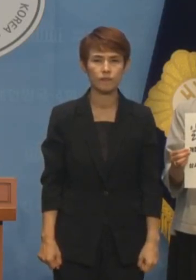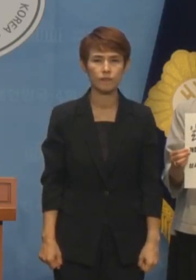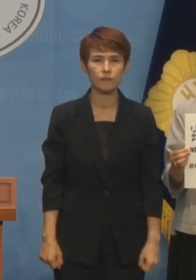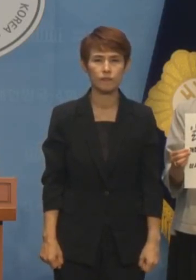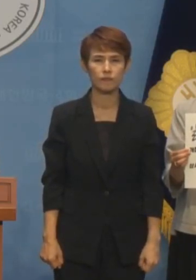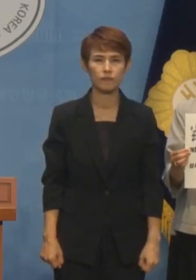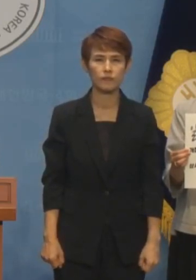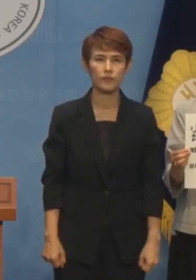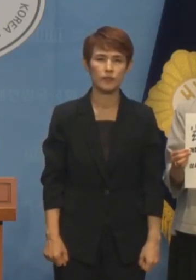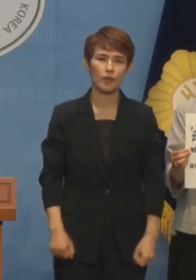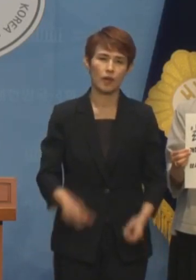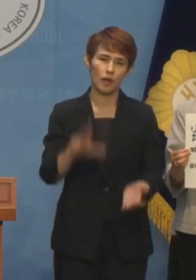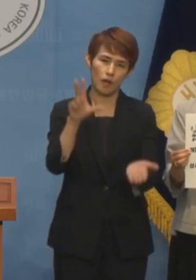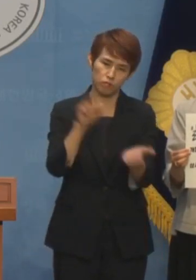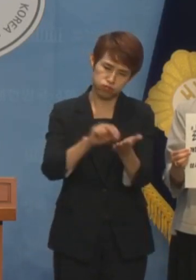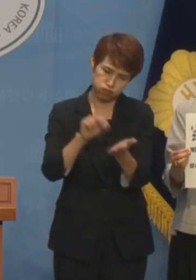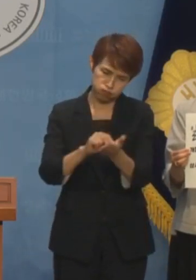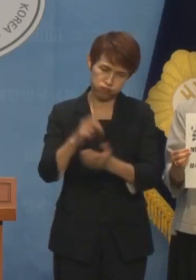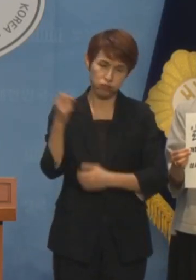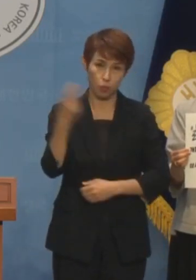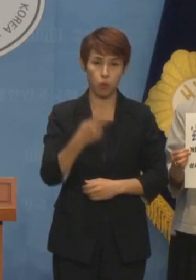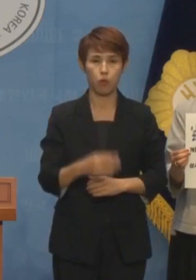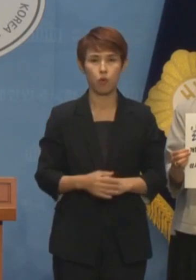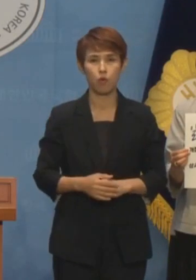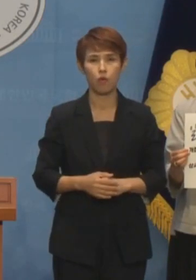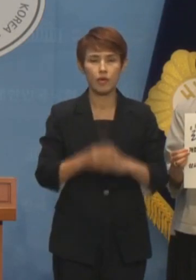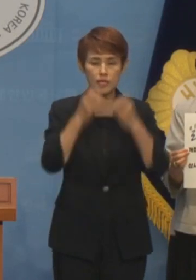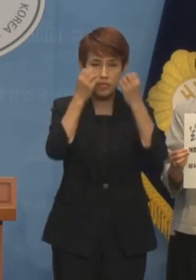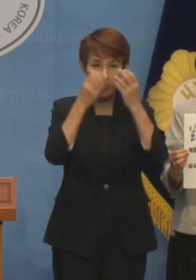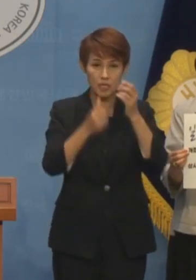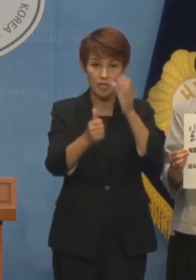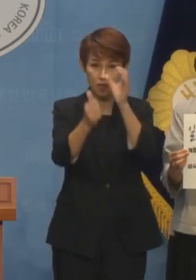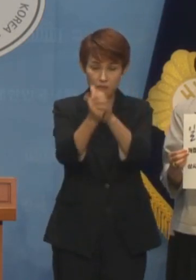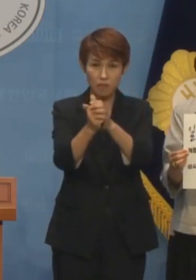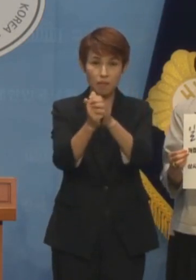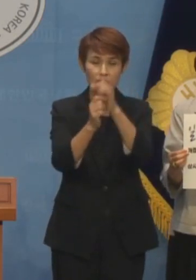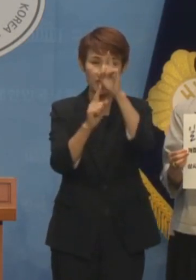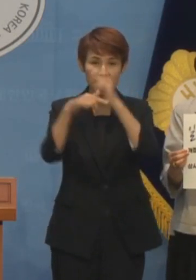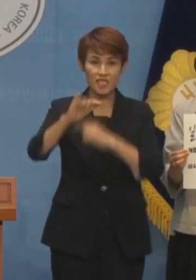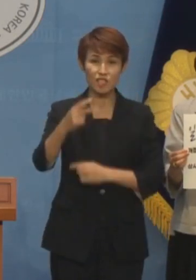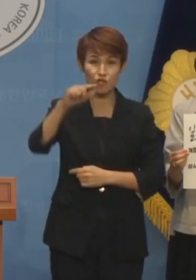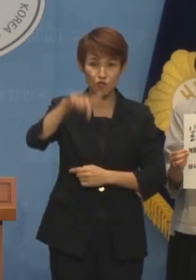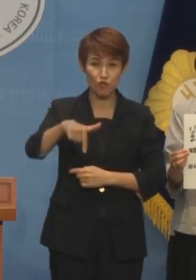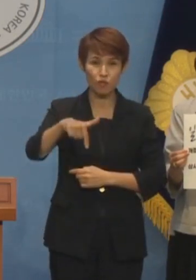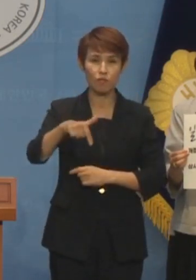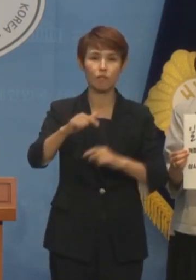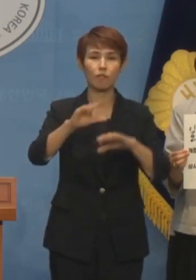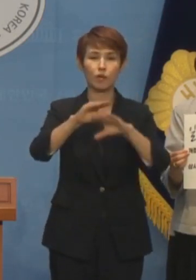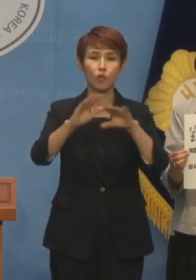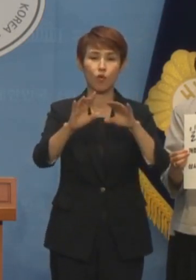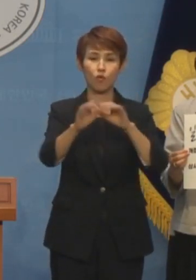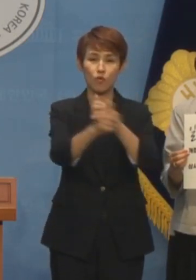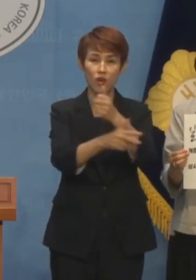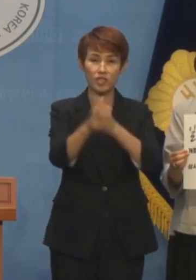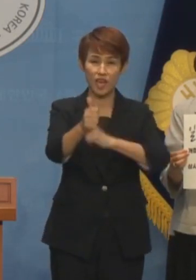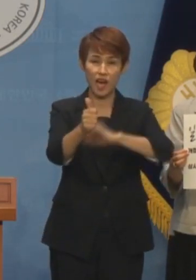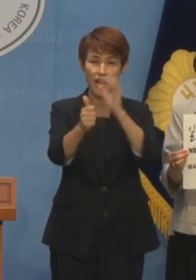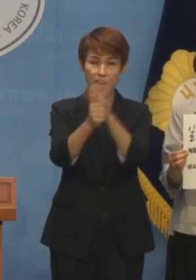산 넘어 산입니다. 최근 신임 방통위원장으로 지명된 이진숙 후보자는 앞서